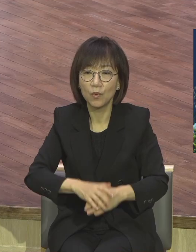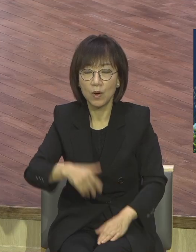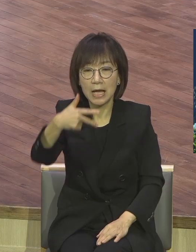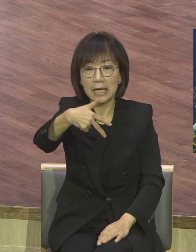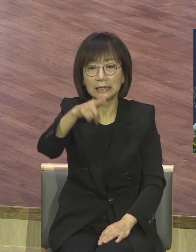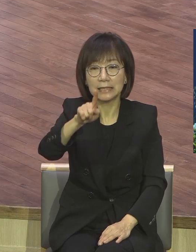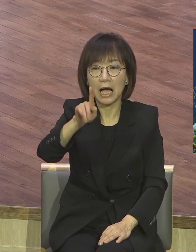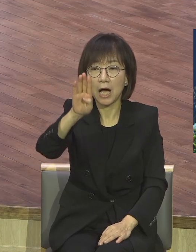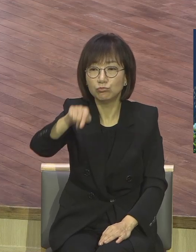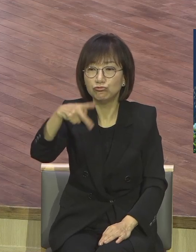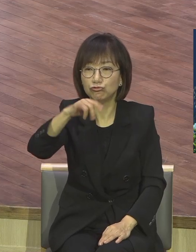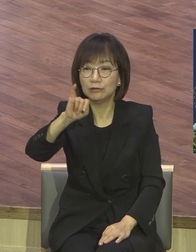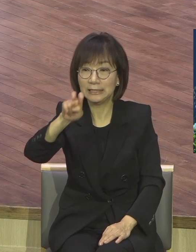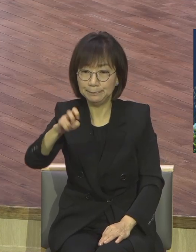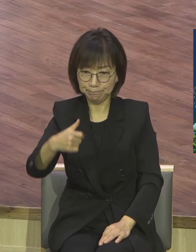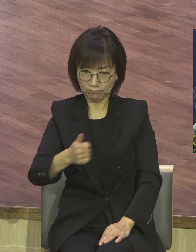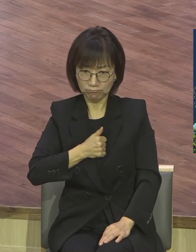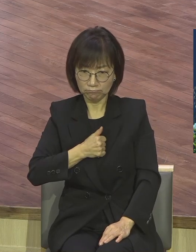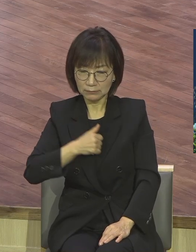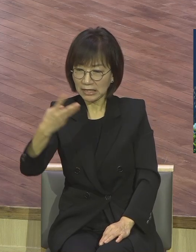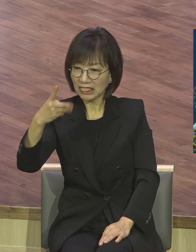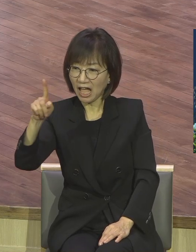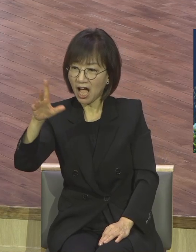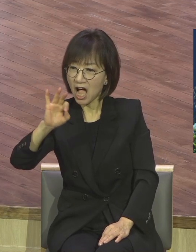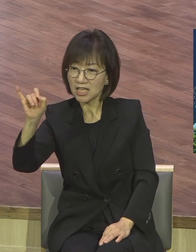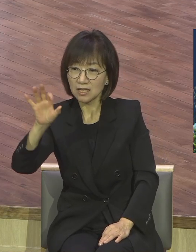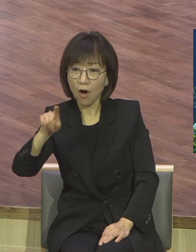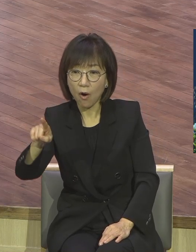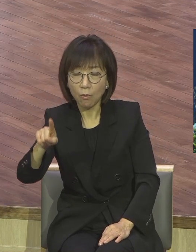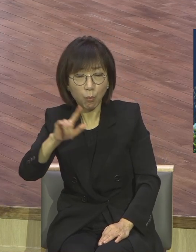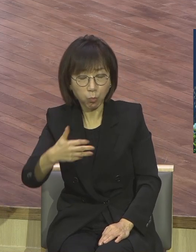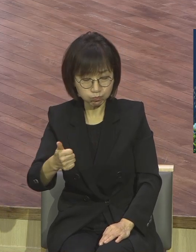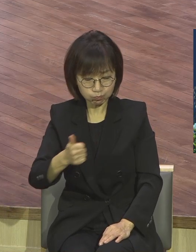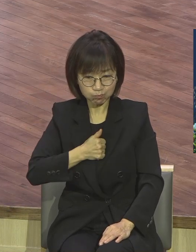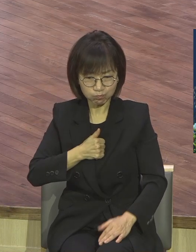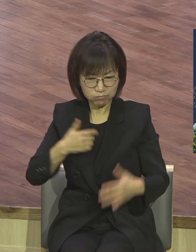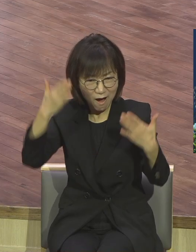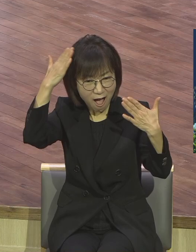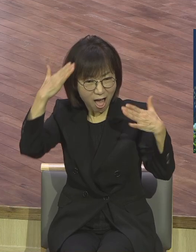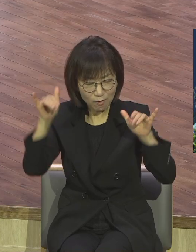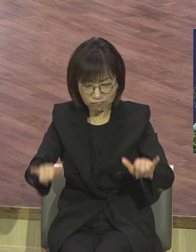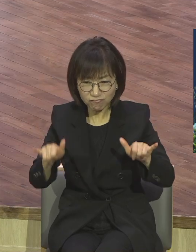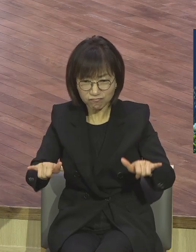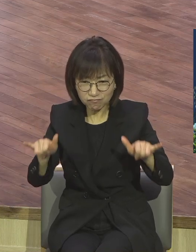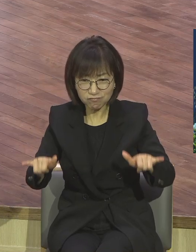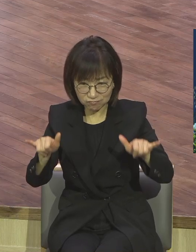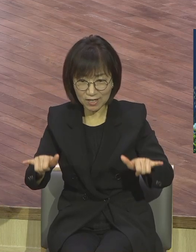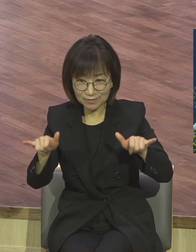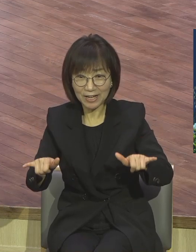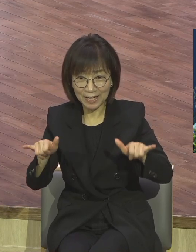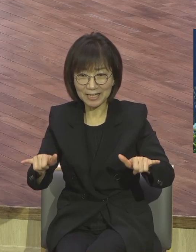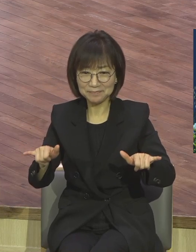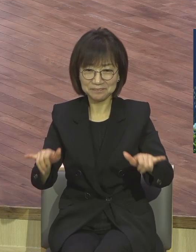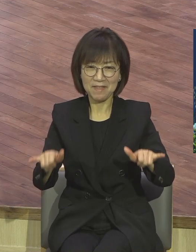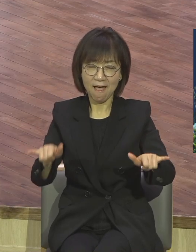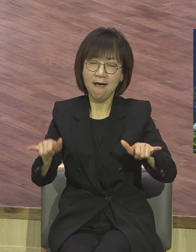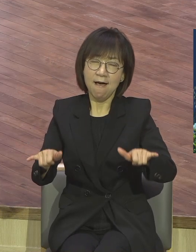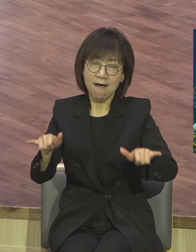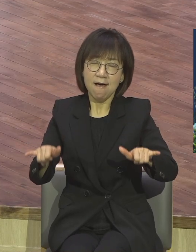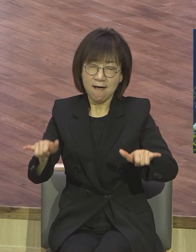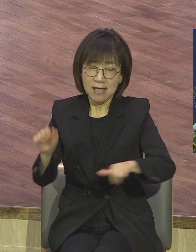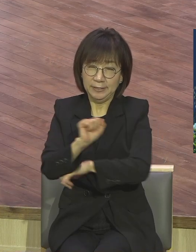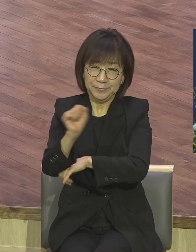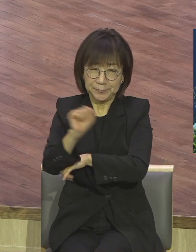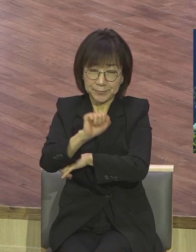자부심 타이어다 그랬어요. 인생을 따는데 자부심 타이어. 인생에서 자부심이라는 단어가 펑크가